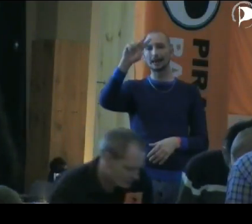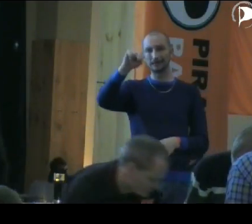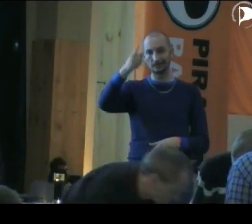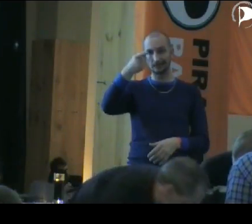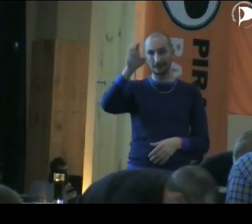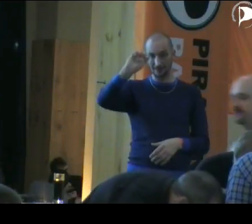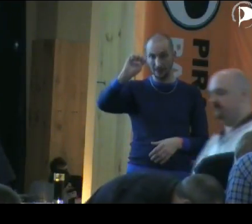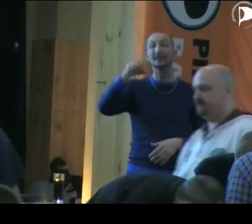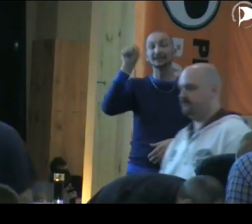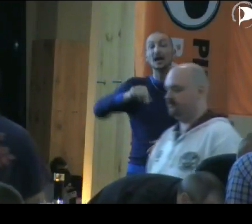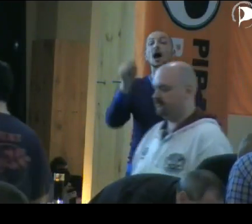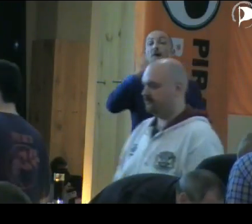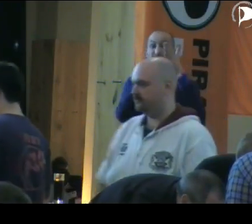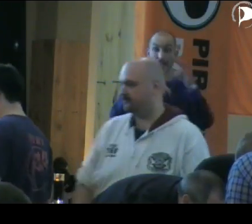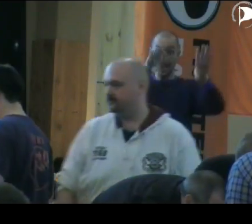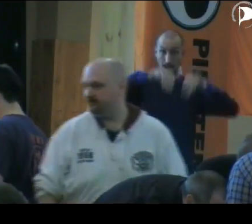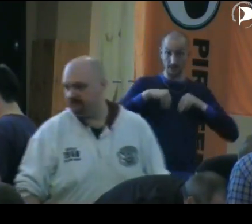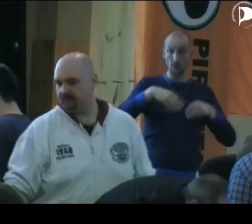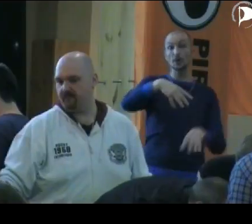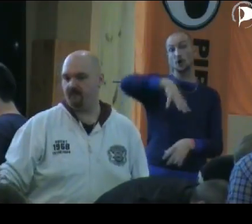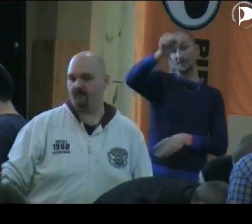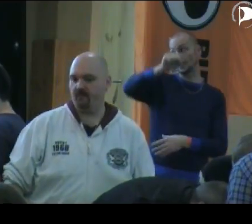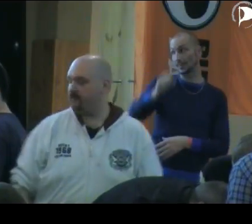zurückgeben auf der wahl des generals